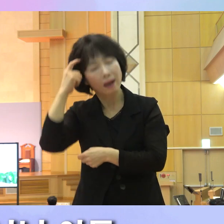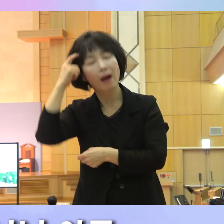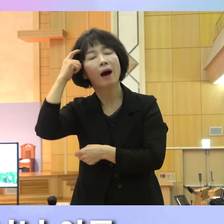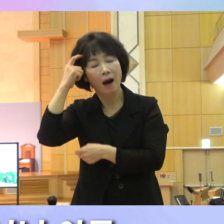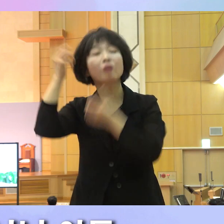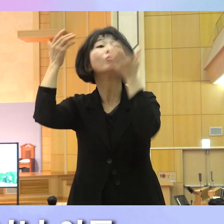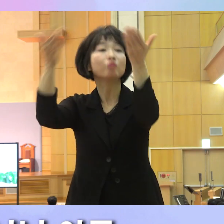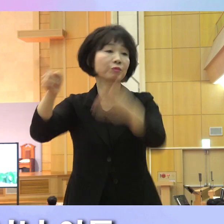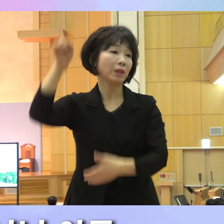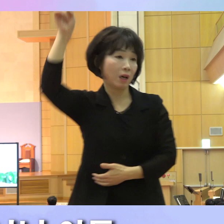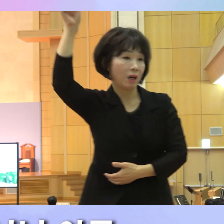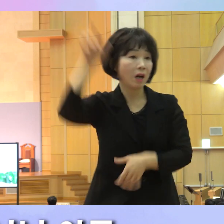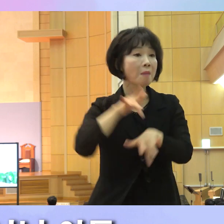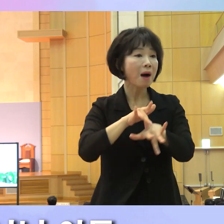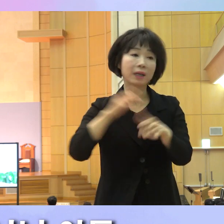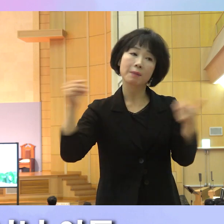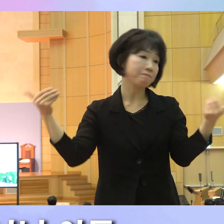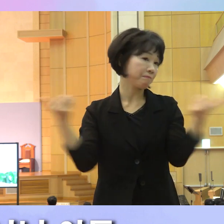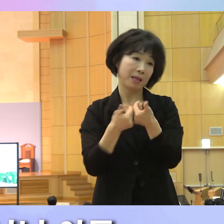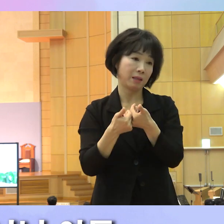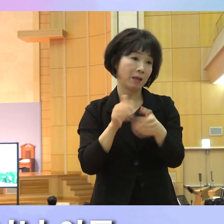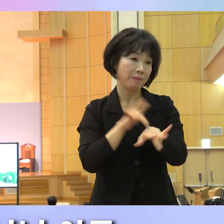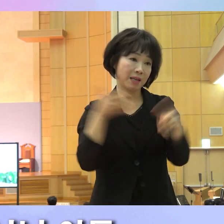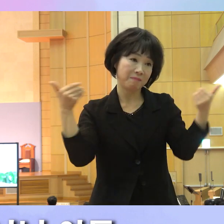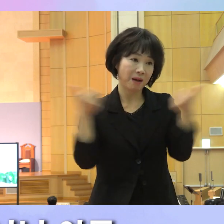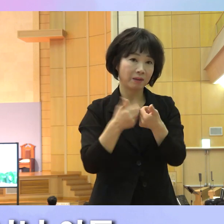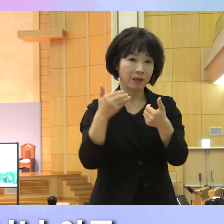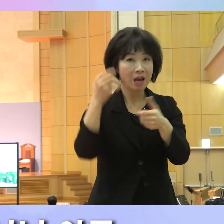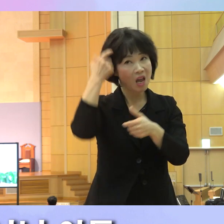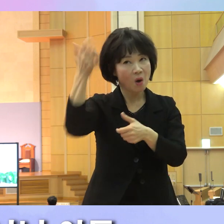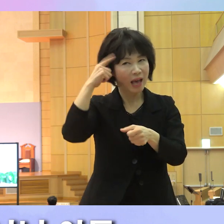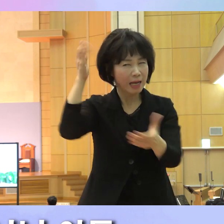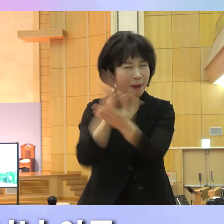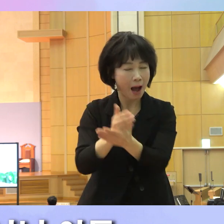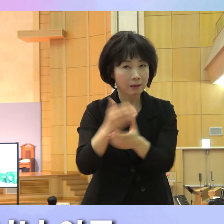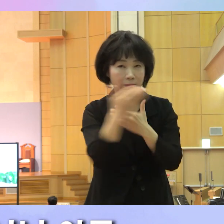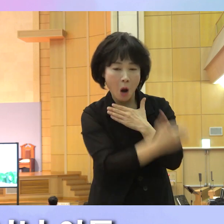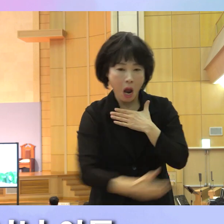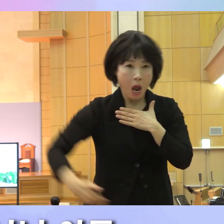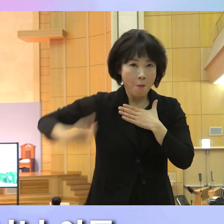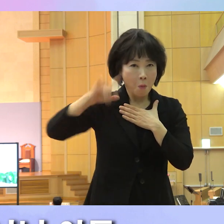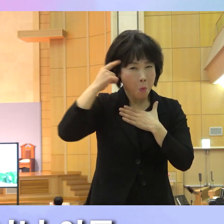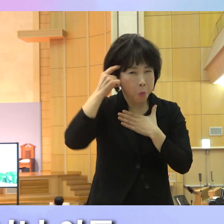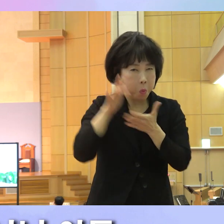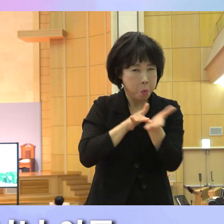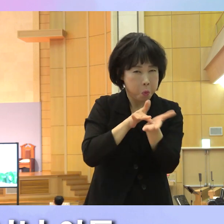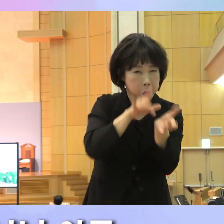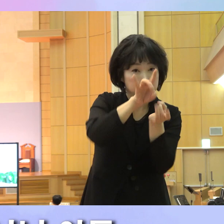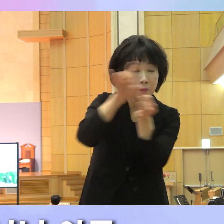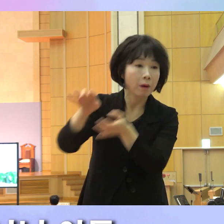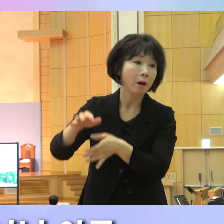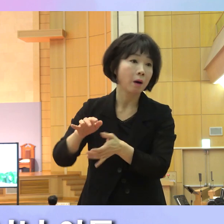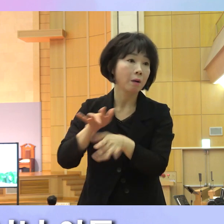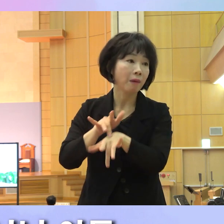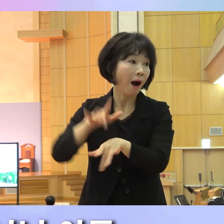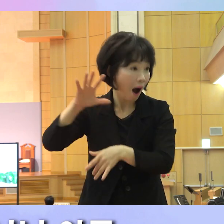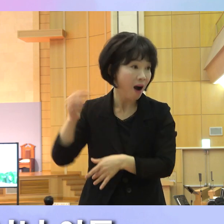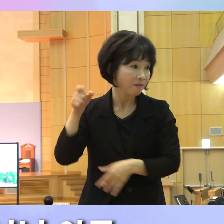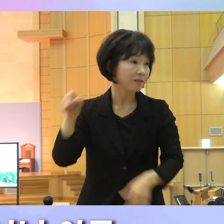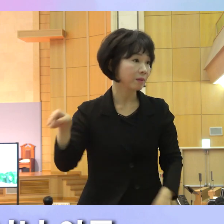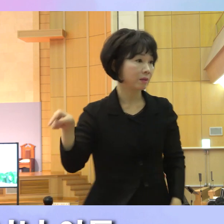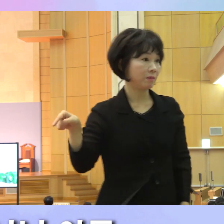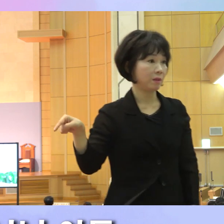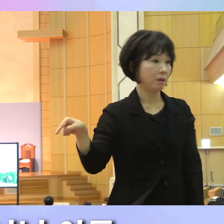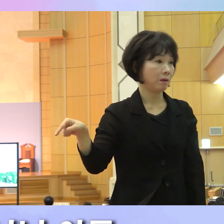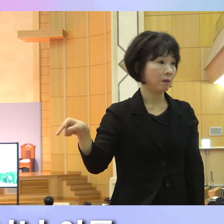영적으로 이끄시는 분이 하나님이십니다. 할렐루야. 그러니까 이러한 것들을 우리가 영적으로 깨달아